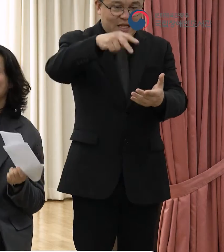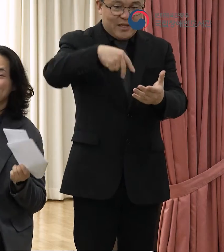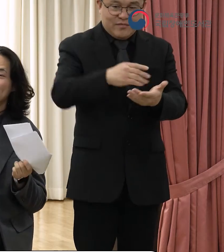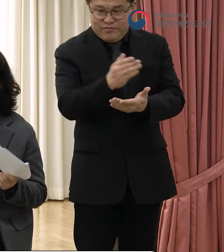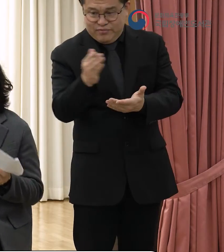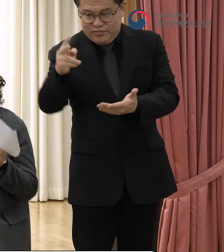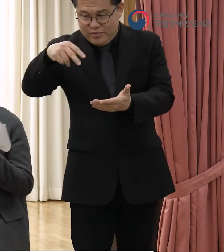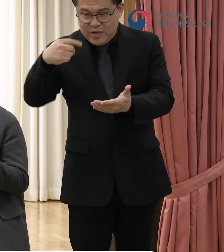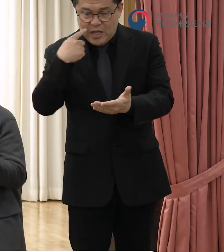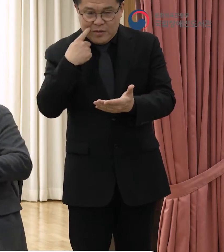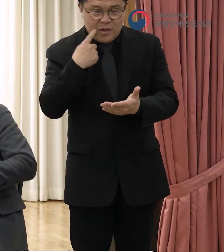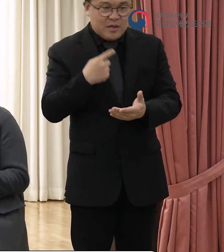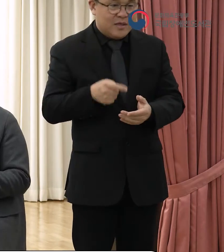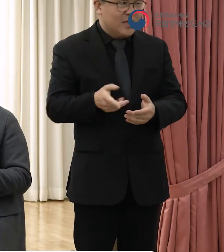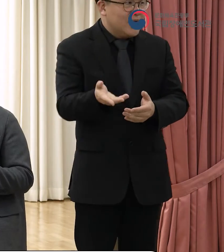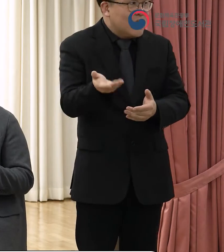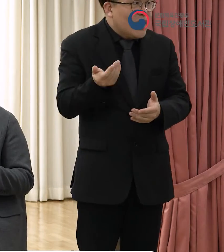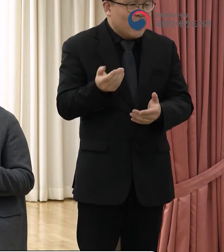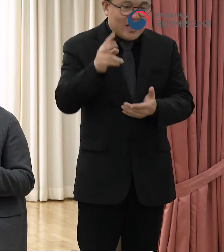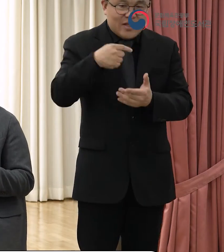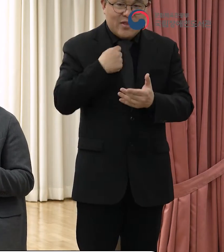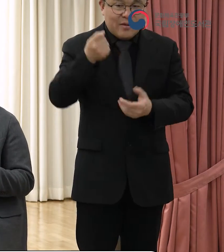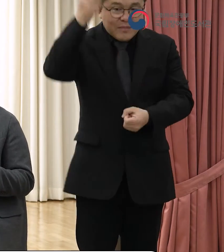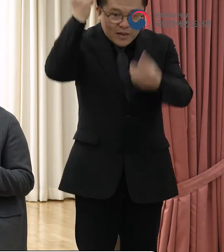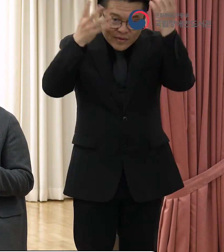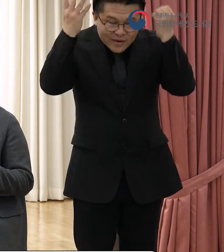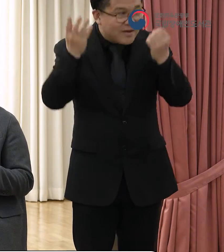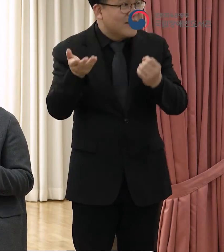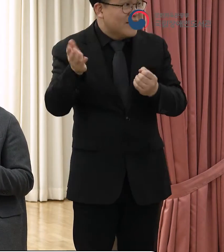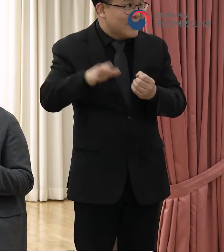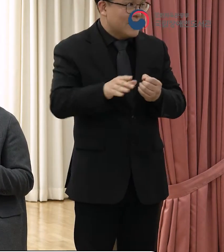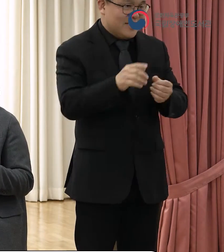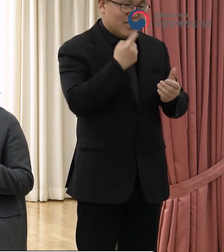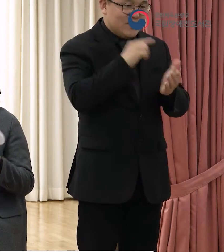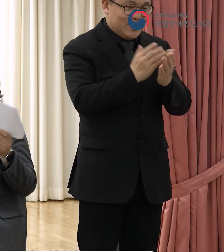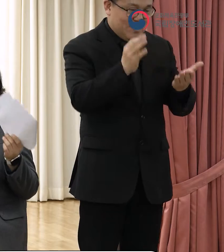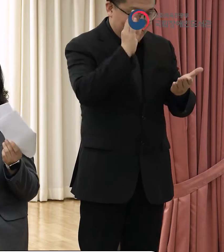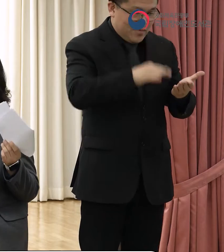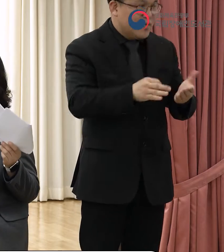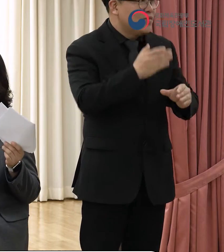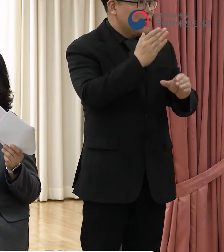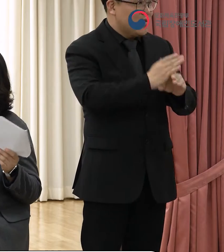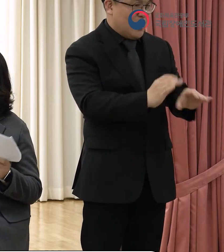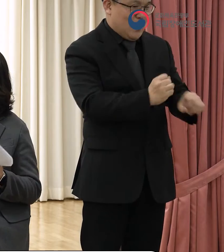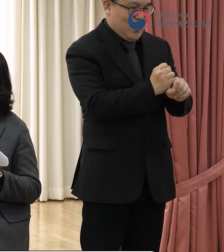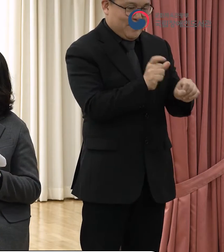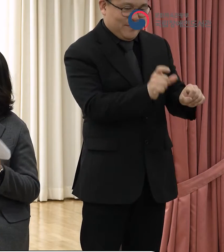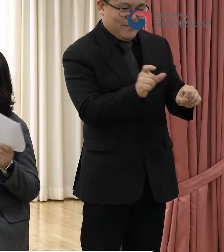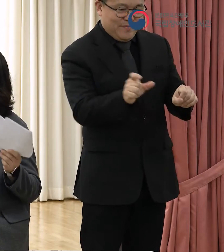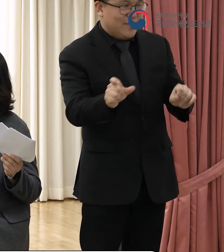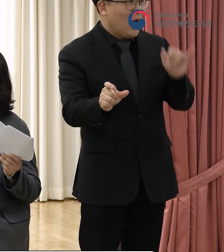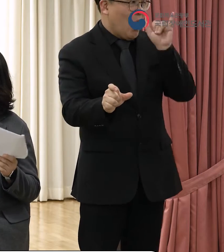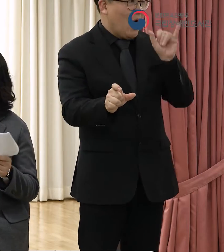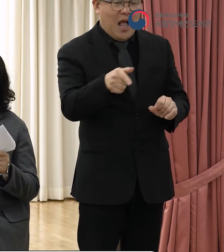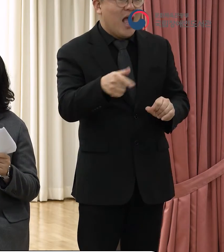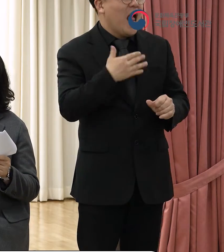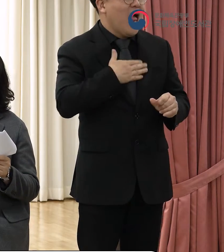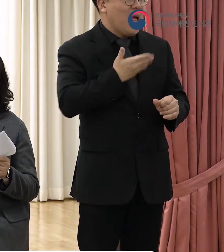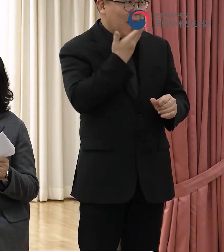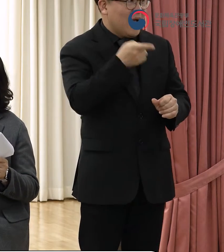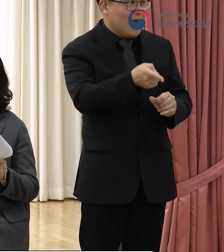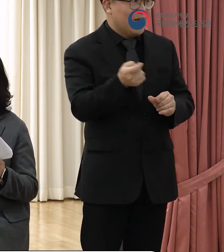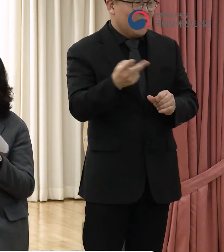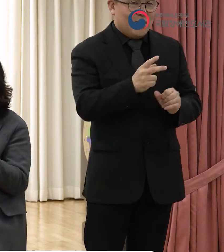친구들이 많거든요. 그래서 중간중간 짚어주는 걸 보면서 참 잘 만들었다고 생각을 했고 이런 과정이 이제 장애인